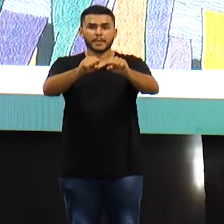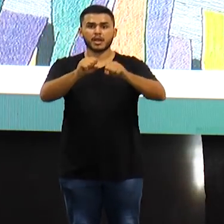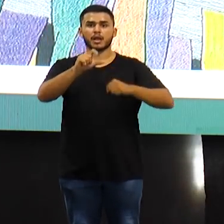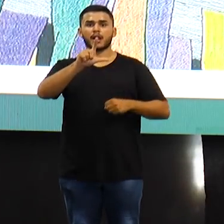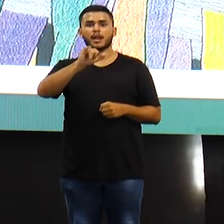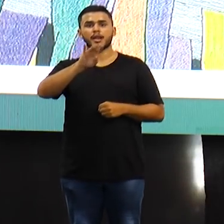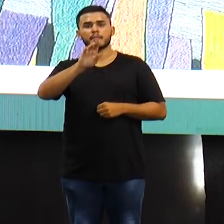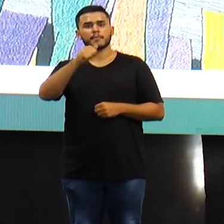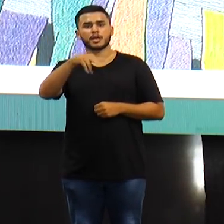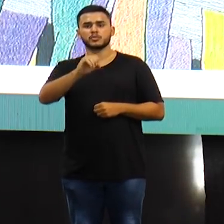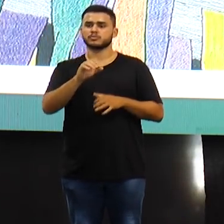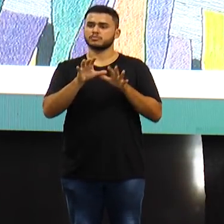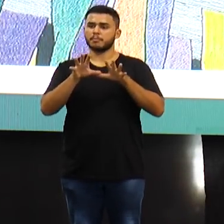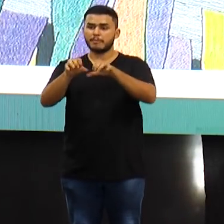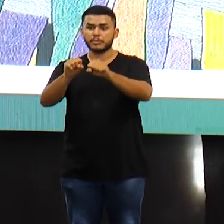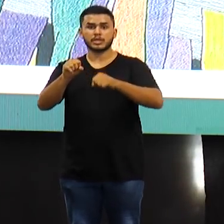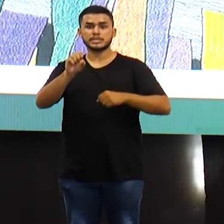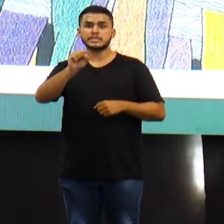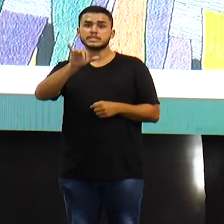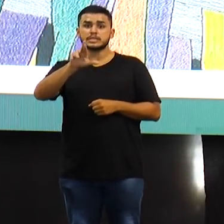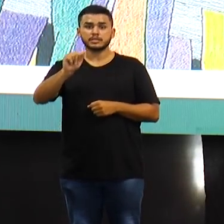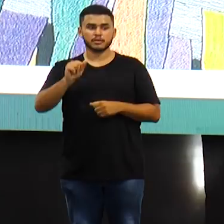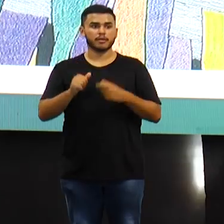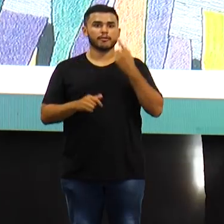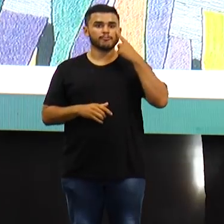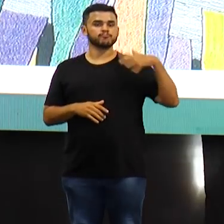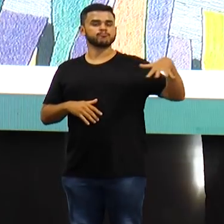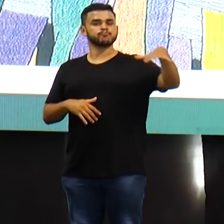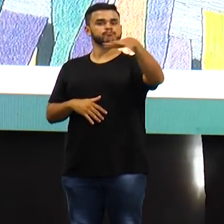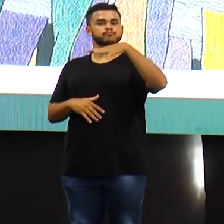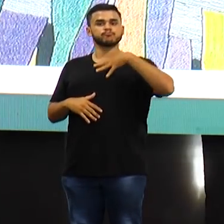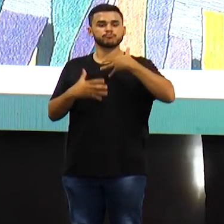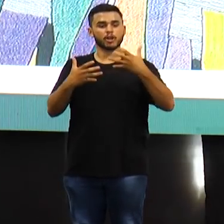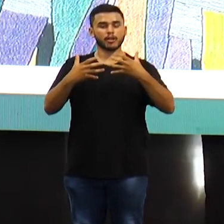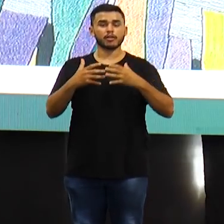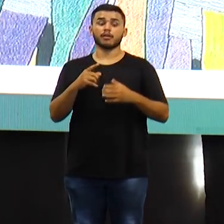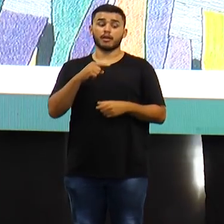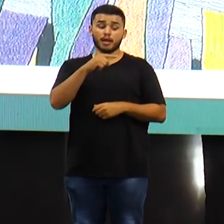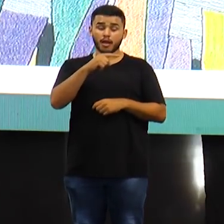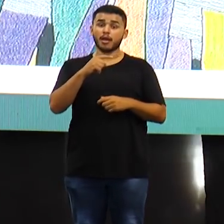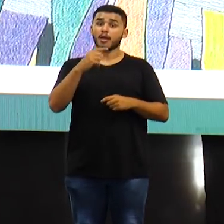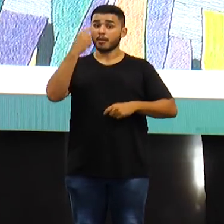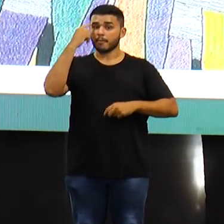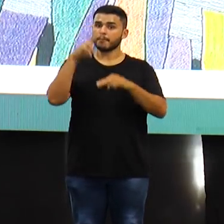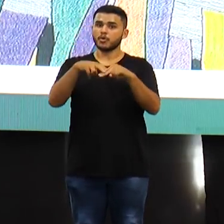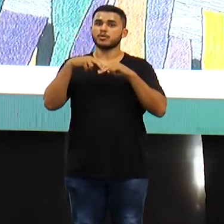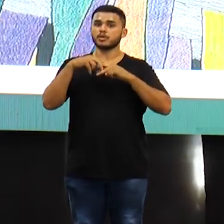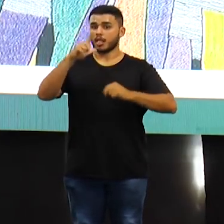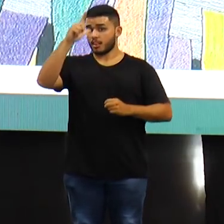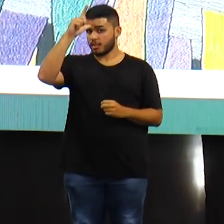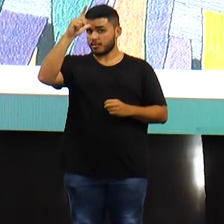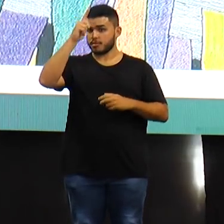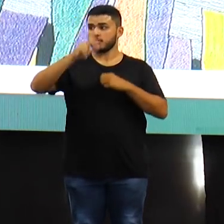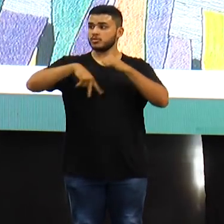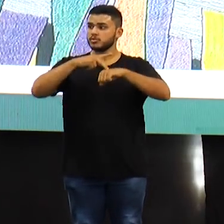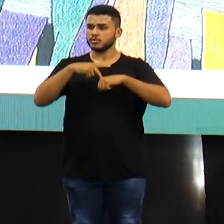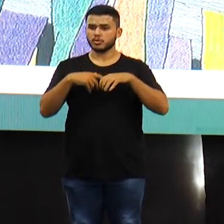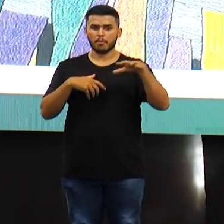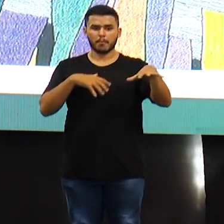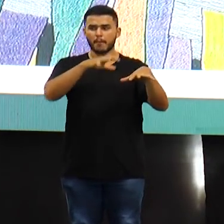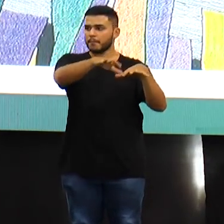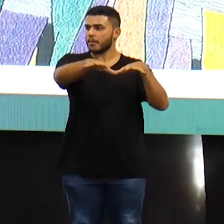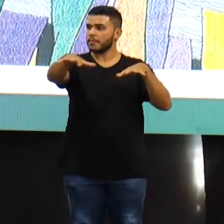de Versalhes, esse, 1919, que faz com que a Alemanha tenha todas as suas perdas